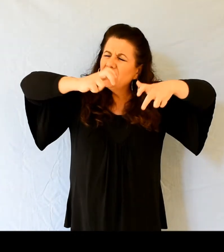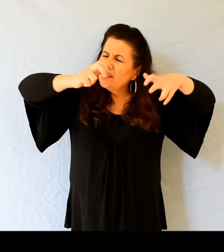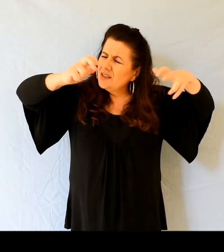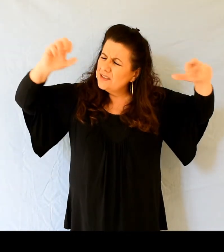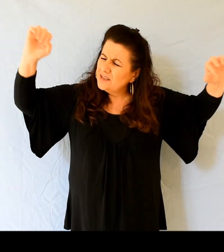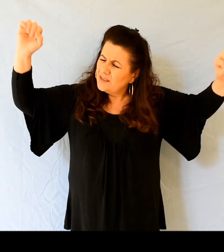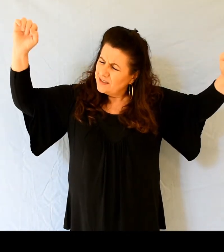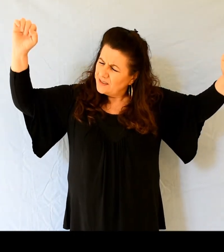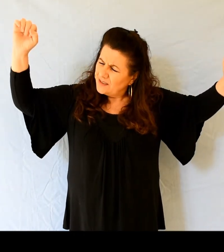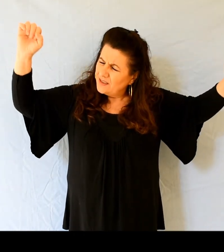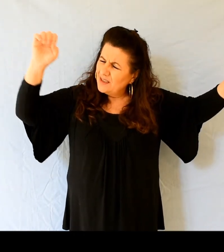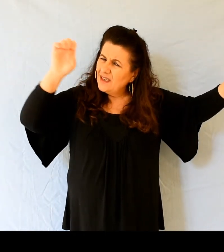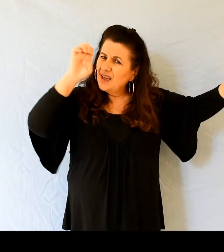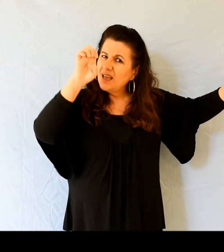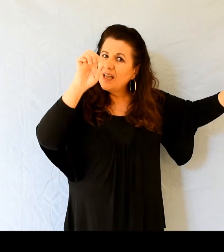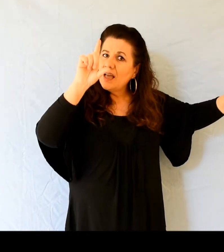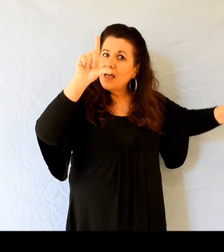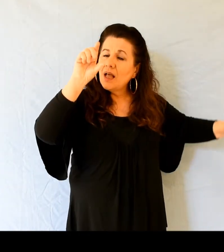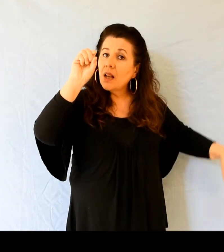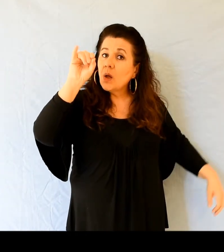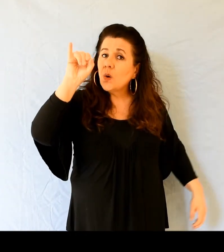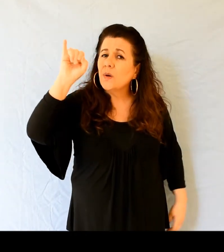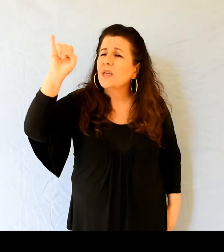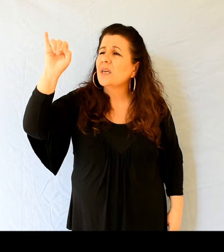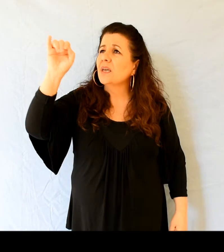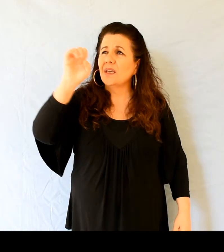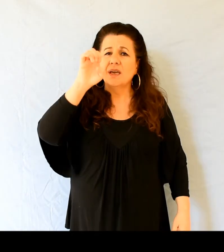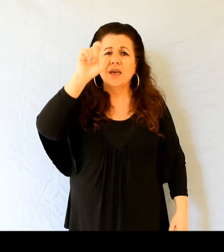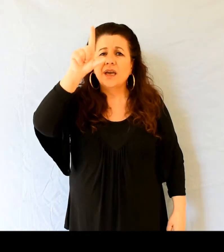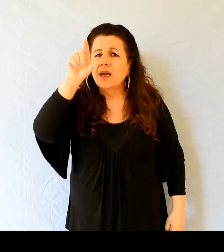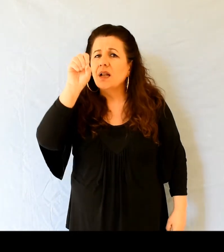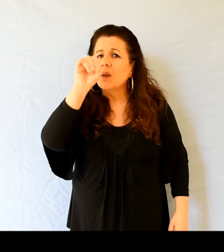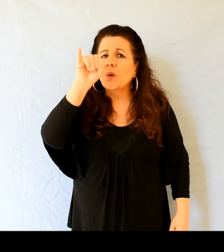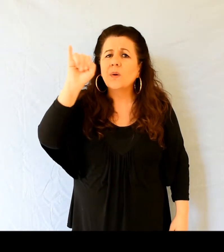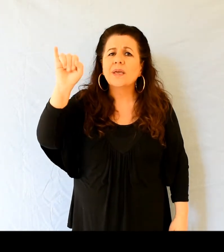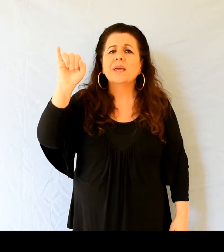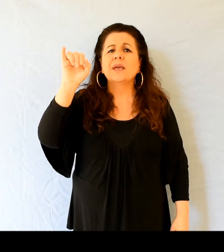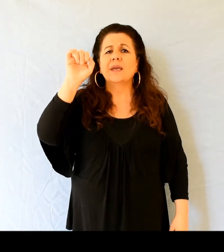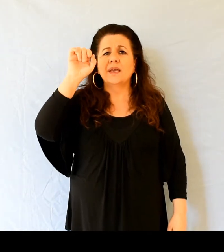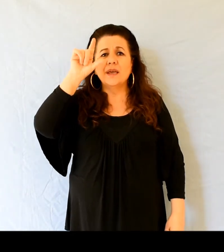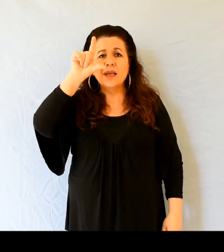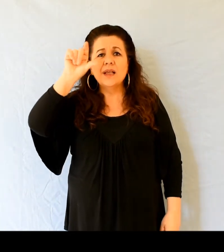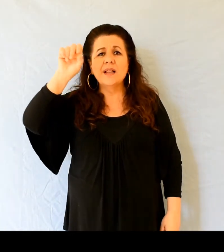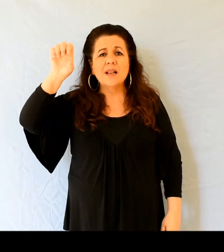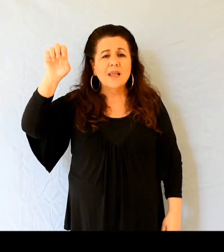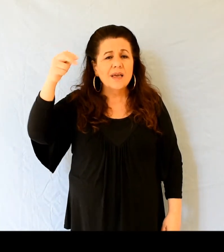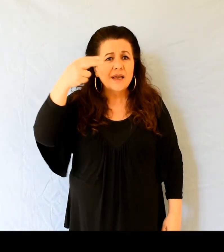« Eloi, Eloi, lema sabachthani »